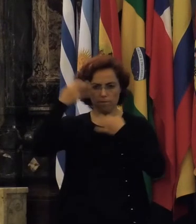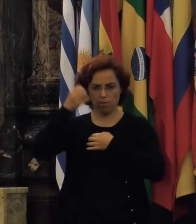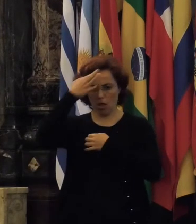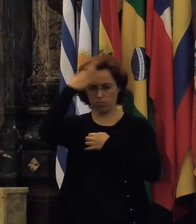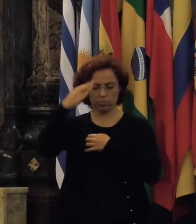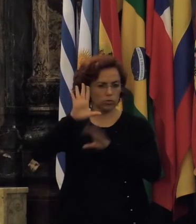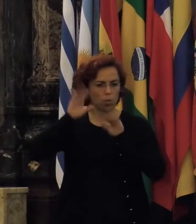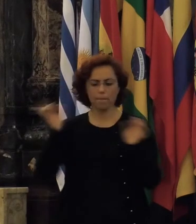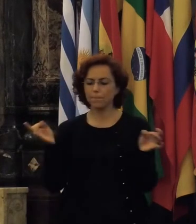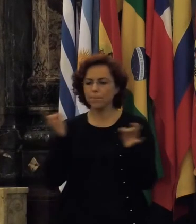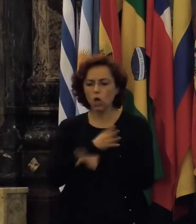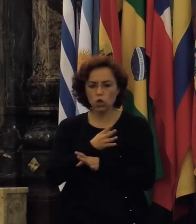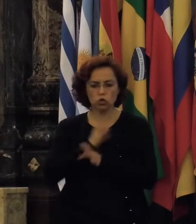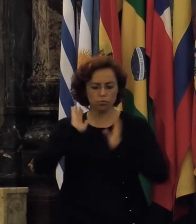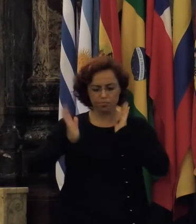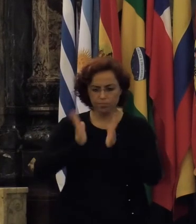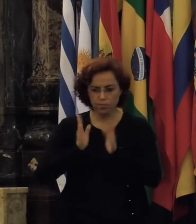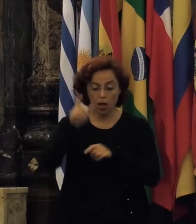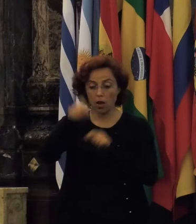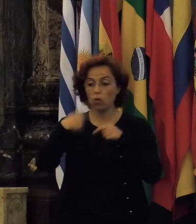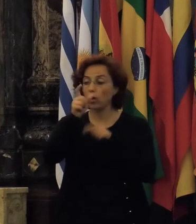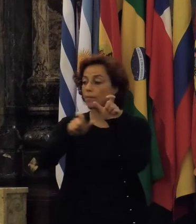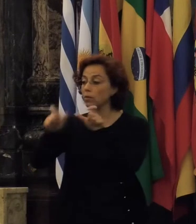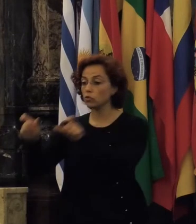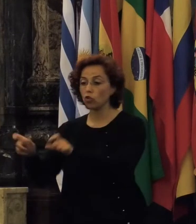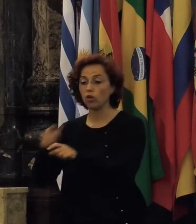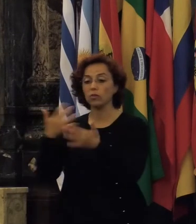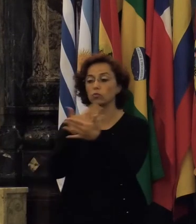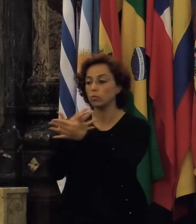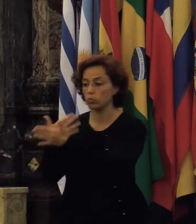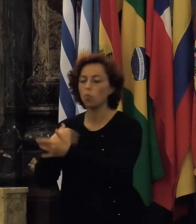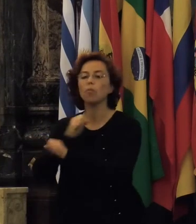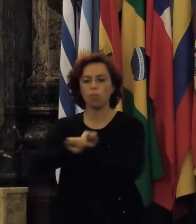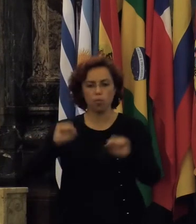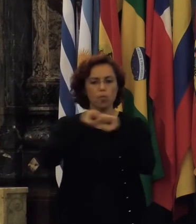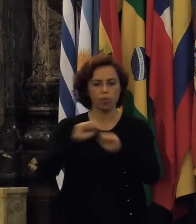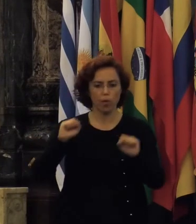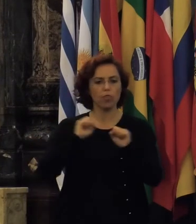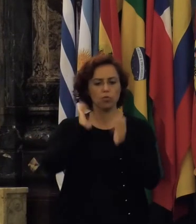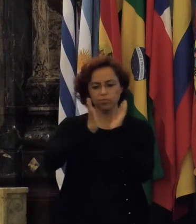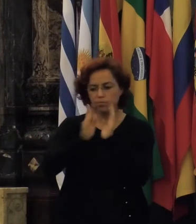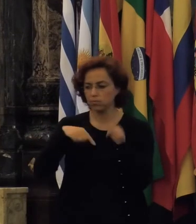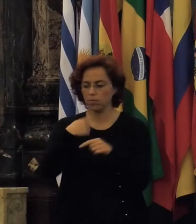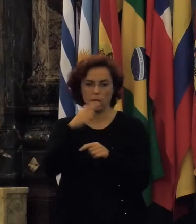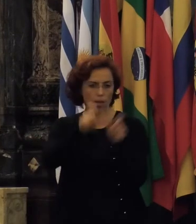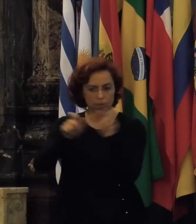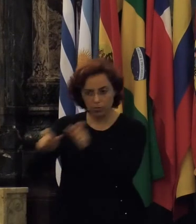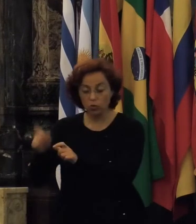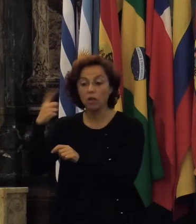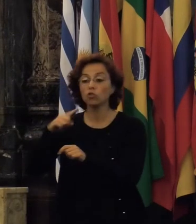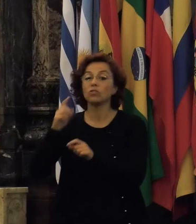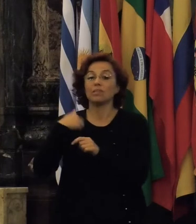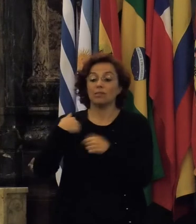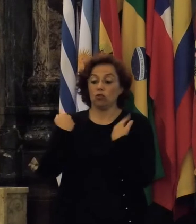para atender a los otros ante el sufrimiento. Eso se le pide a la psicología. Si